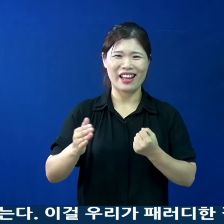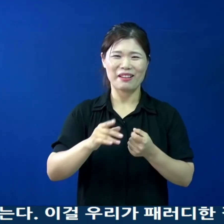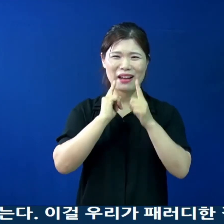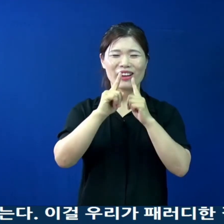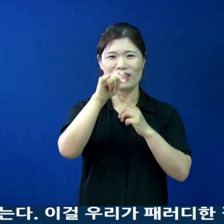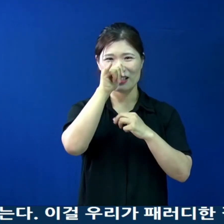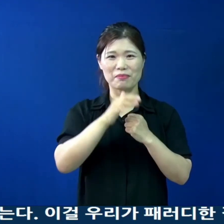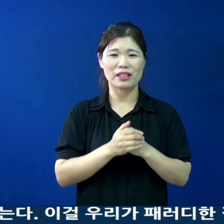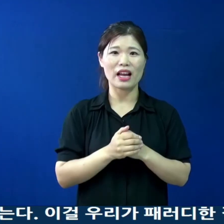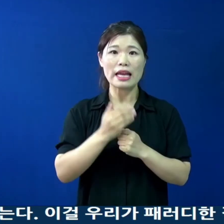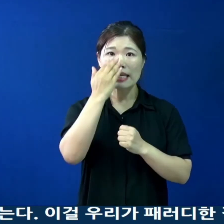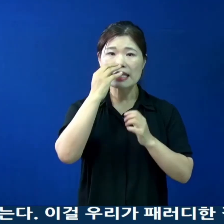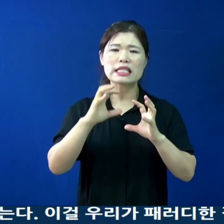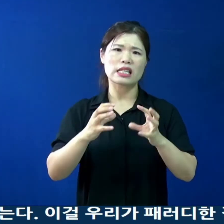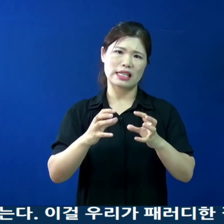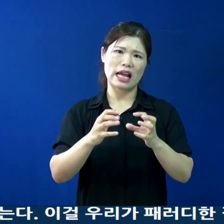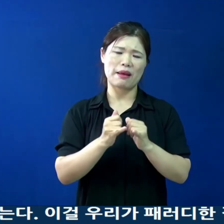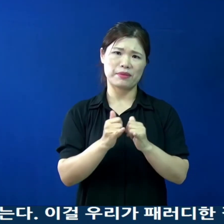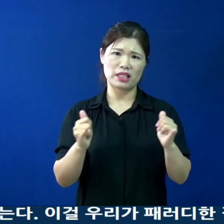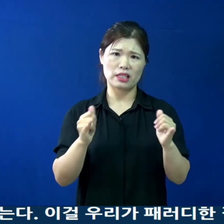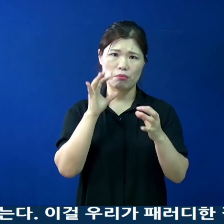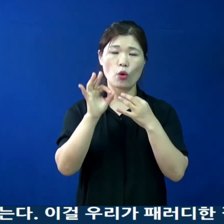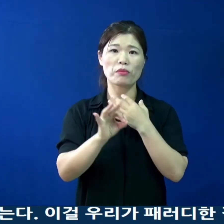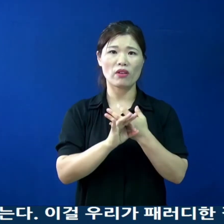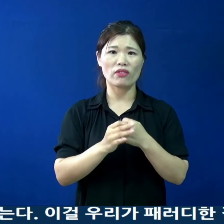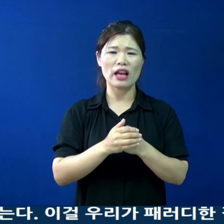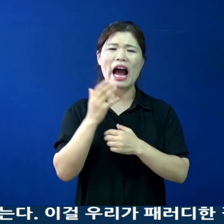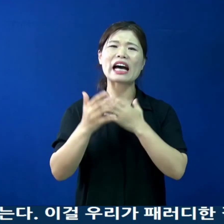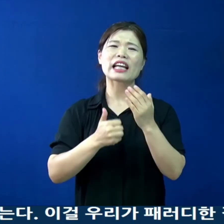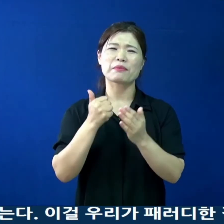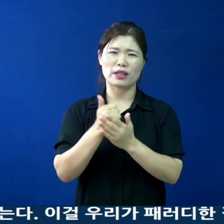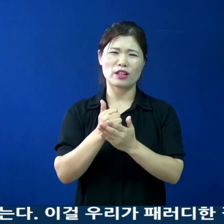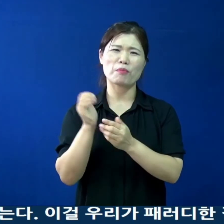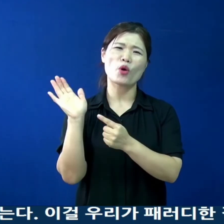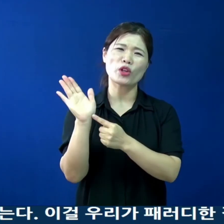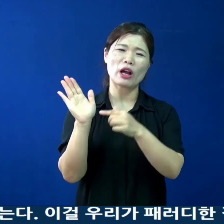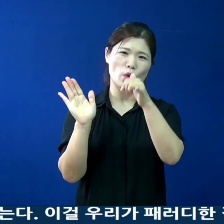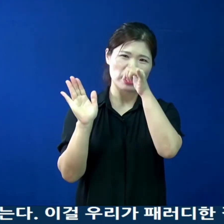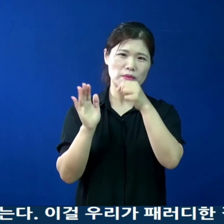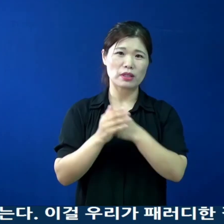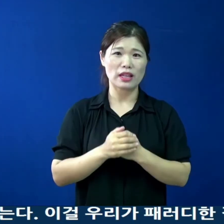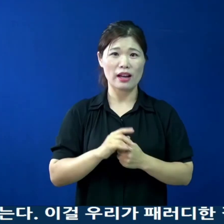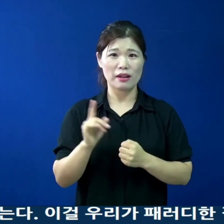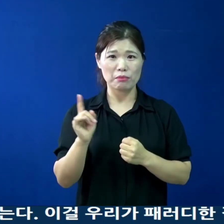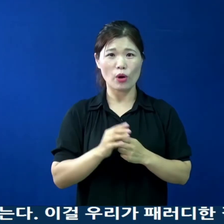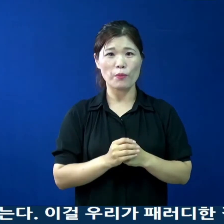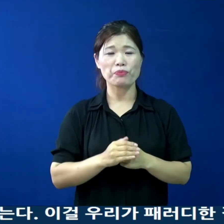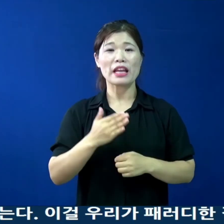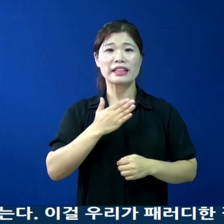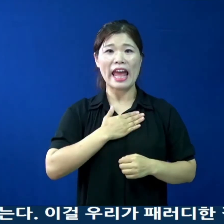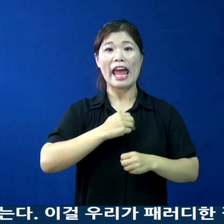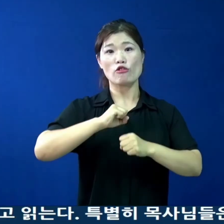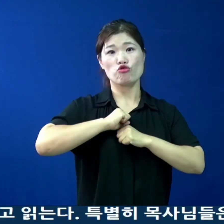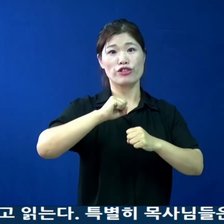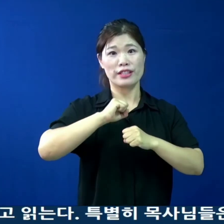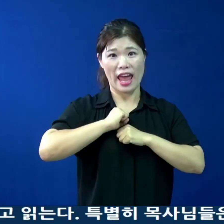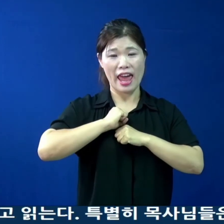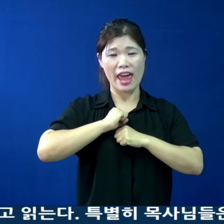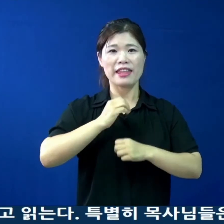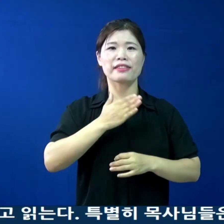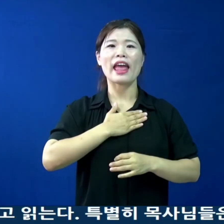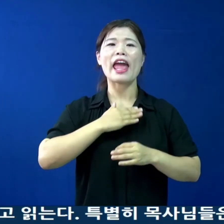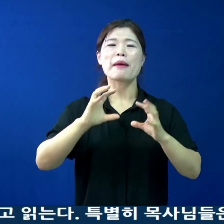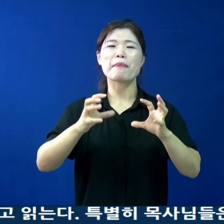있던 이스라엘 백성들을 하나님이 어떻게 표현하시냐면 내 군대, 내 백성 이스라엘의